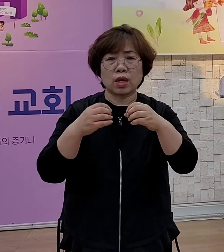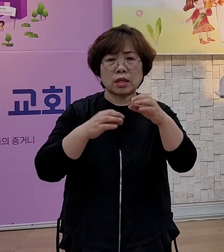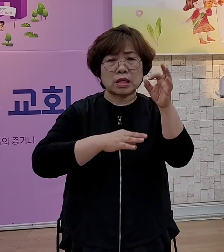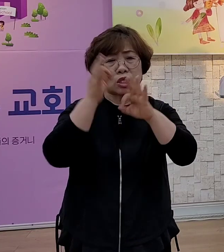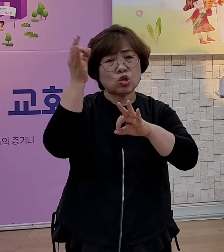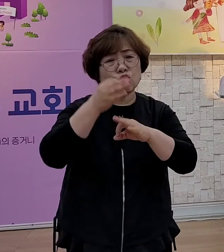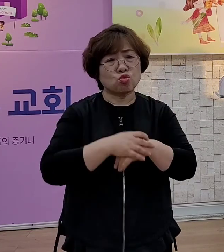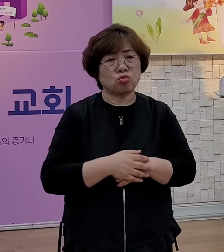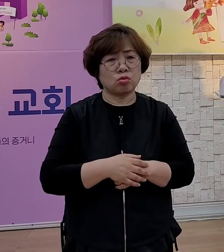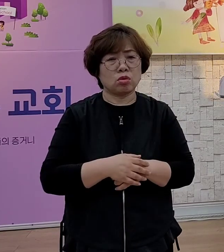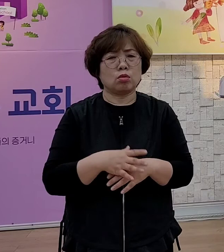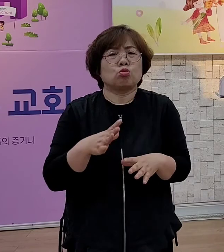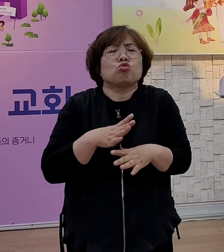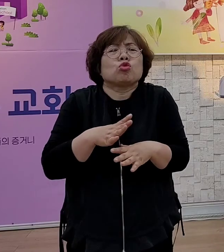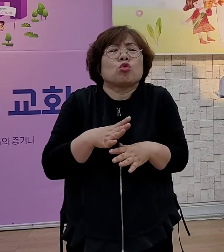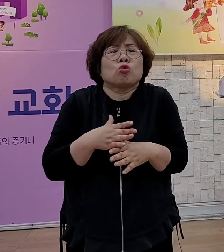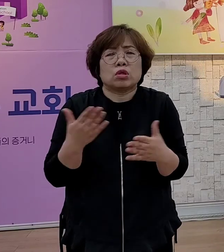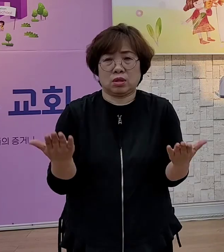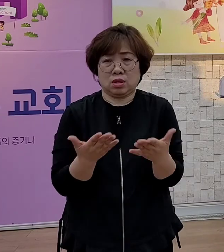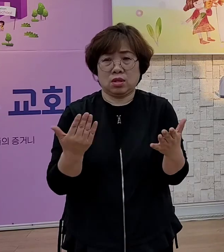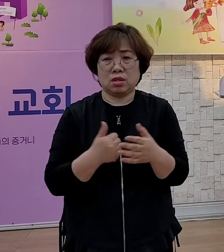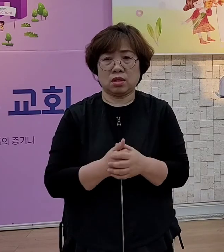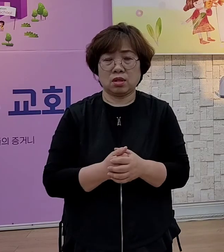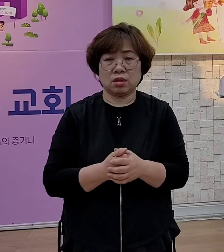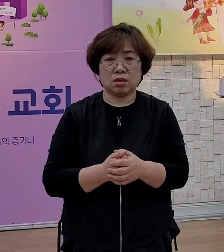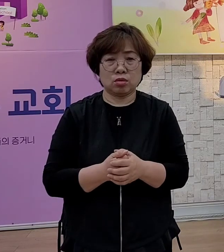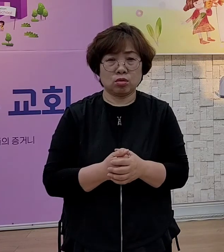얼마나 이게 무서운 이 짓인지를 모르고 살아.